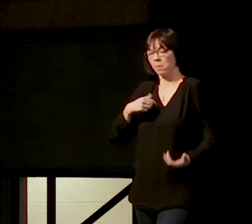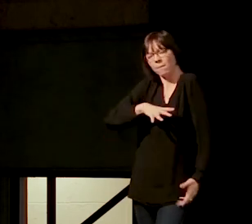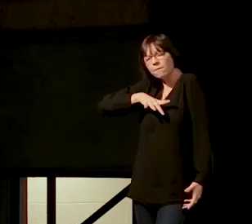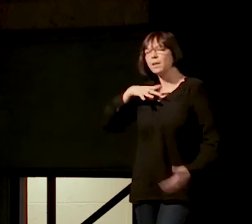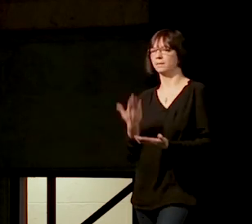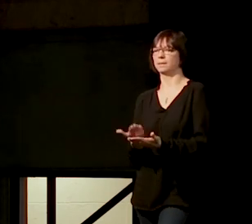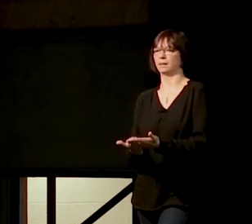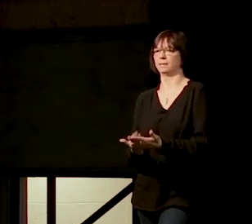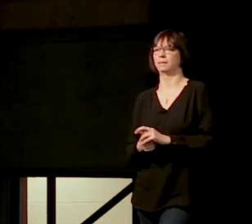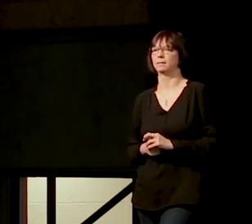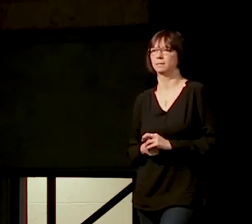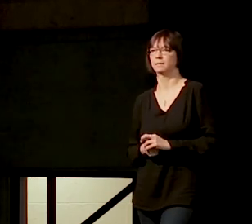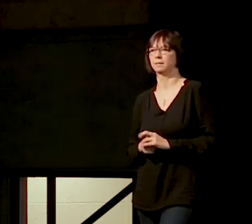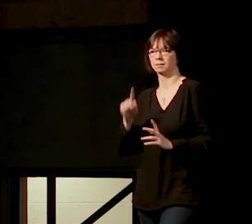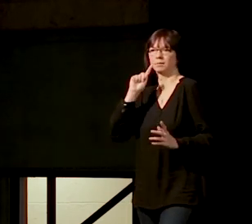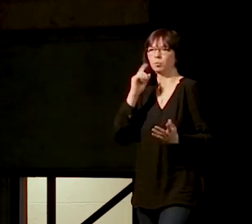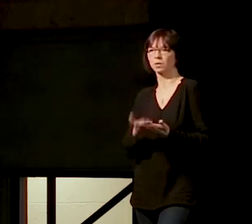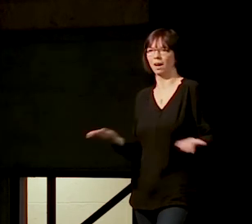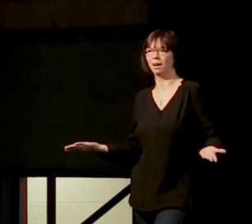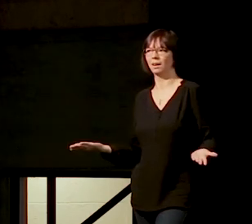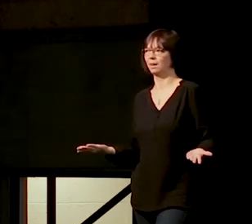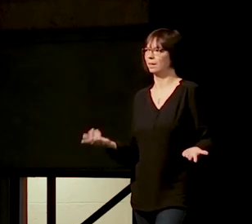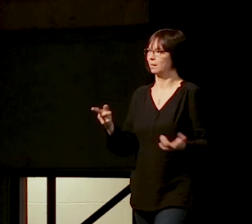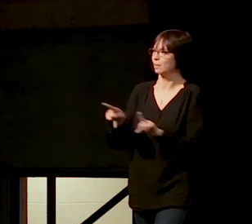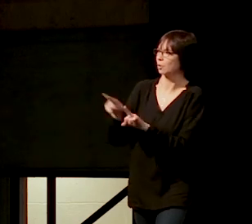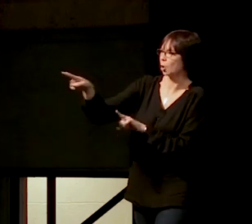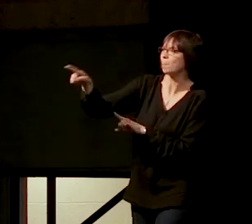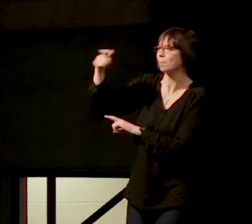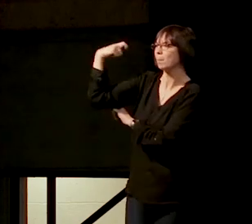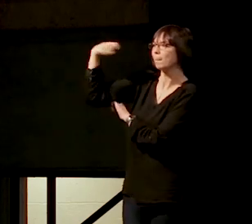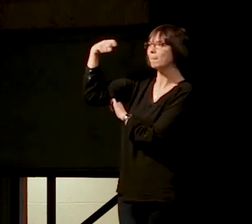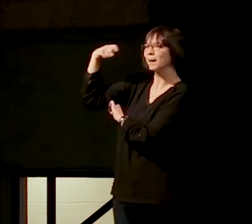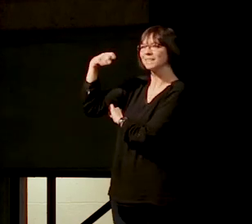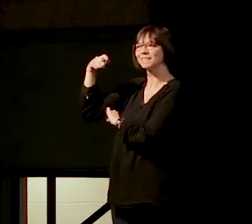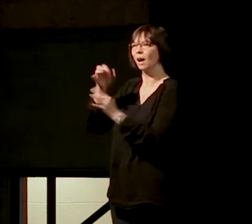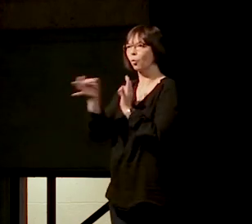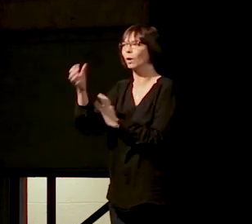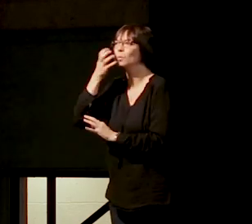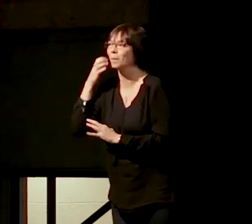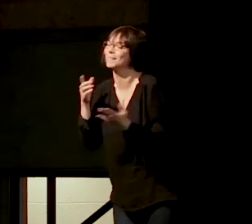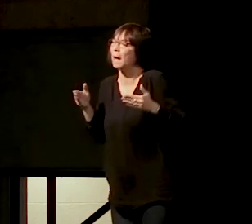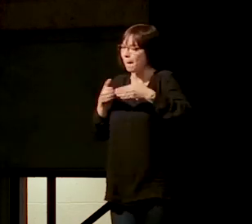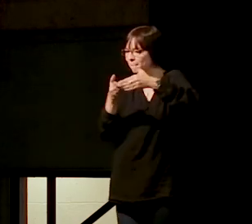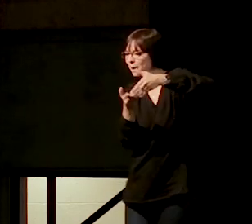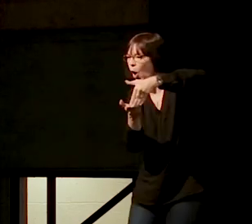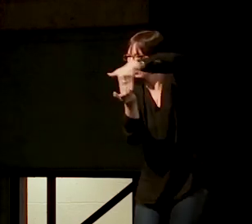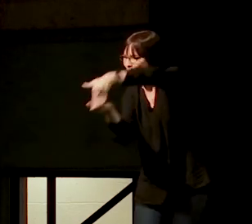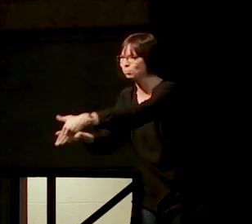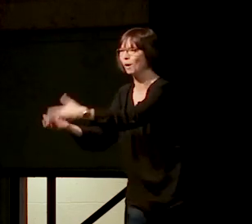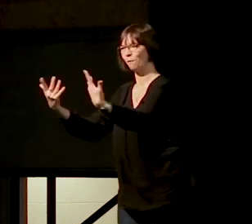fier. Pour le coup, voilà, vraiment, Maurice Asselet, la pirogue a touché le sable. Bonne année à